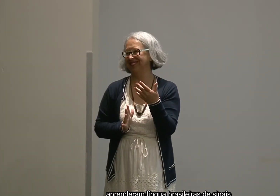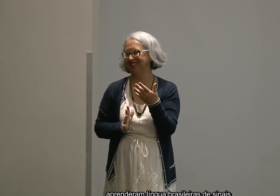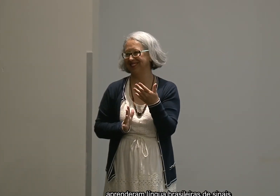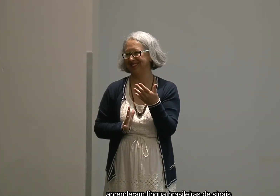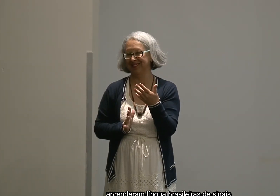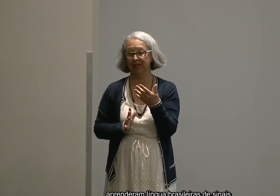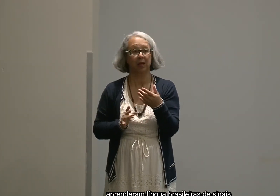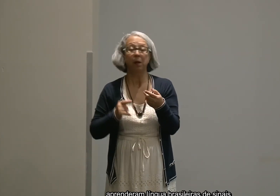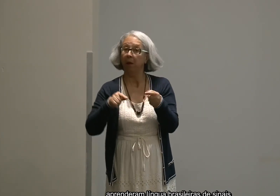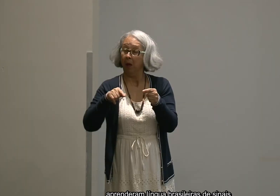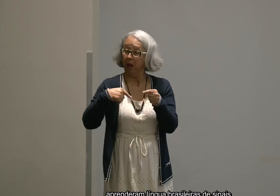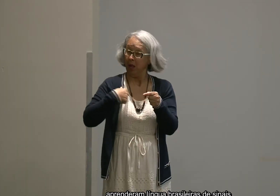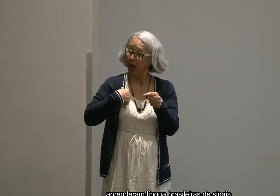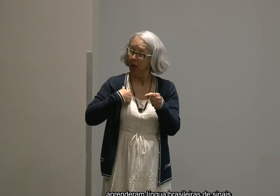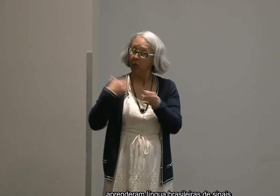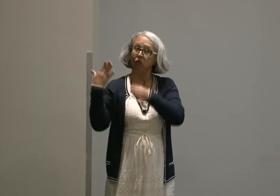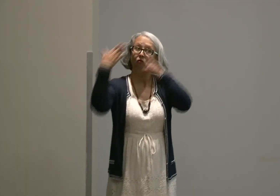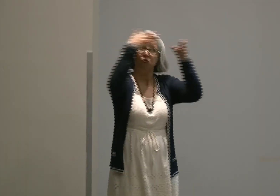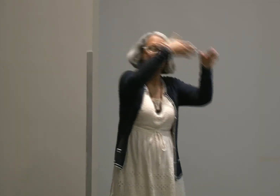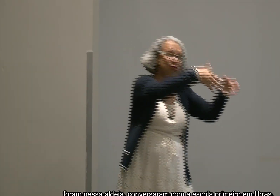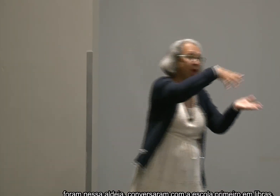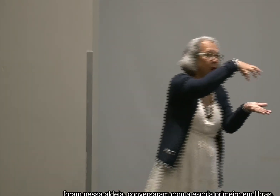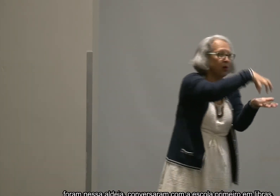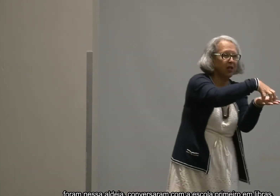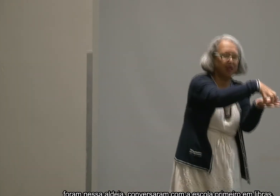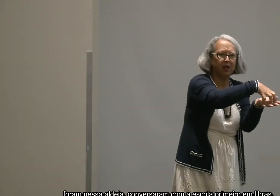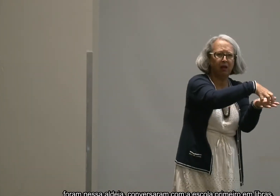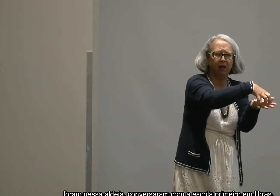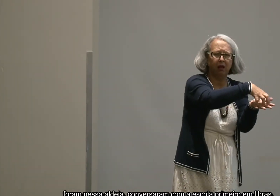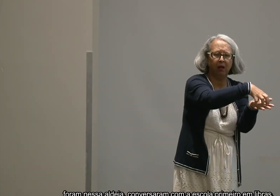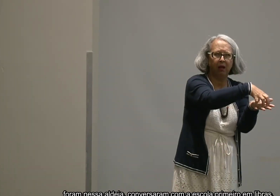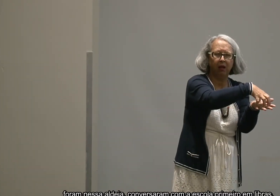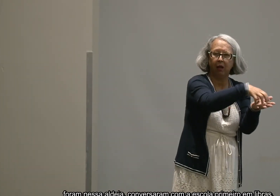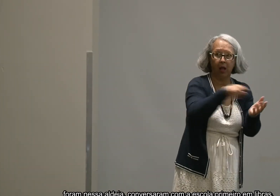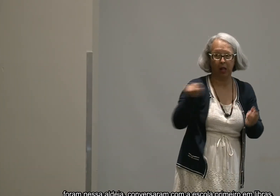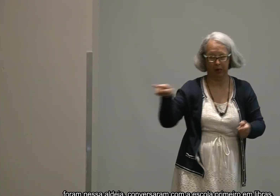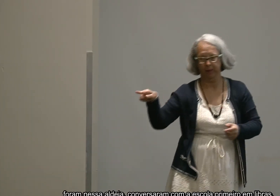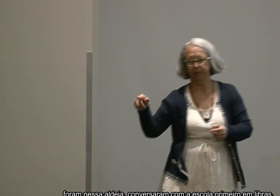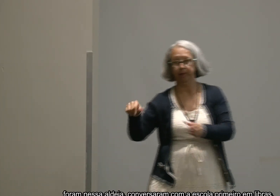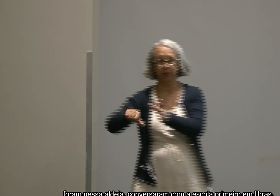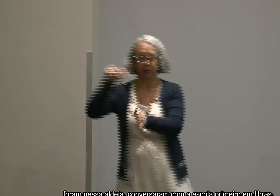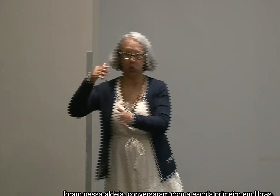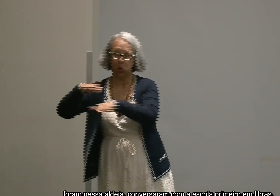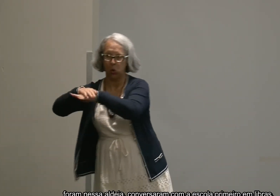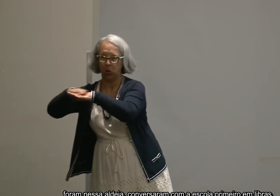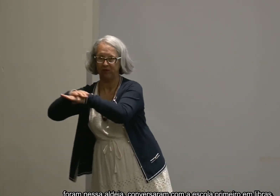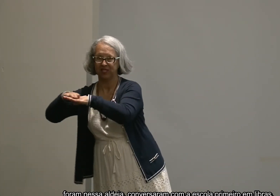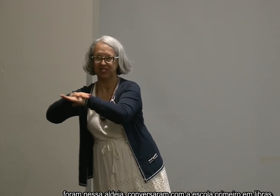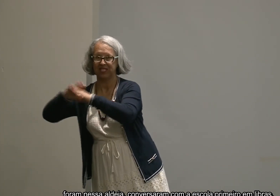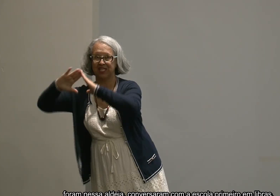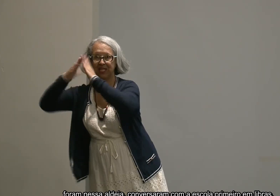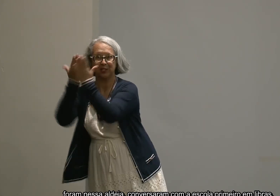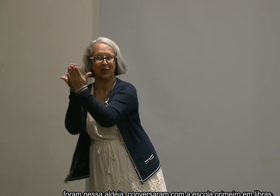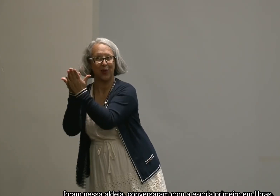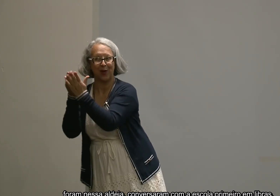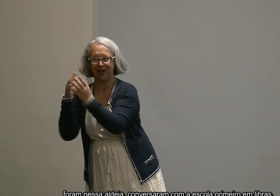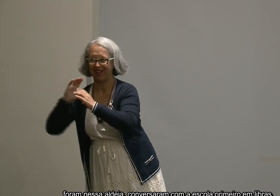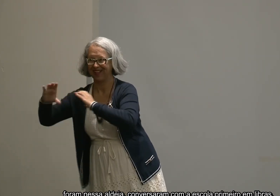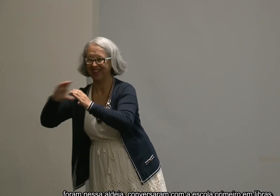aprenderam língua brasileira de sinais. E foram nessa aldeia, primeiro, na verdade, conversaram com a escola,